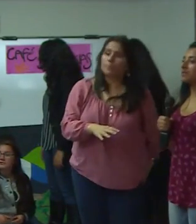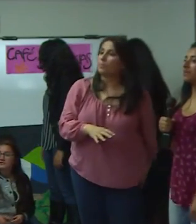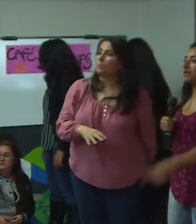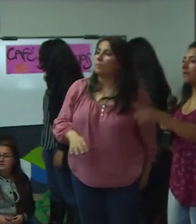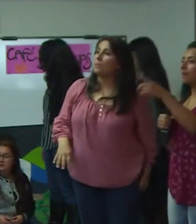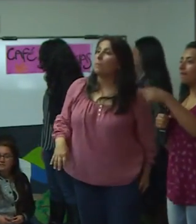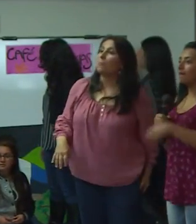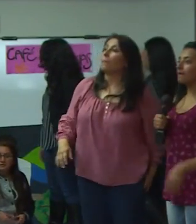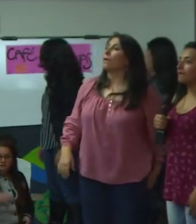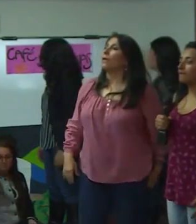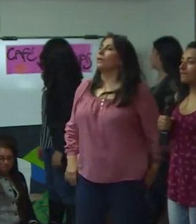Espera.